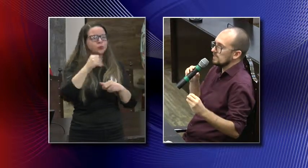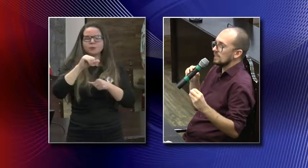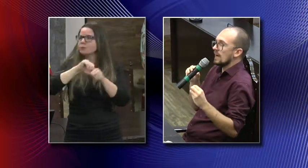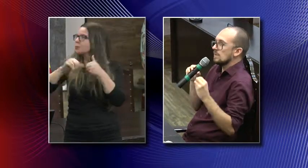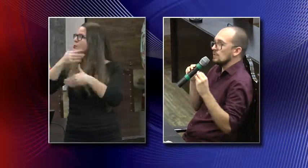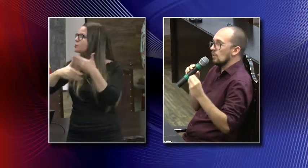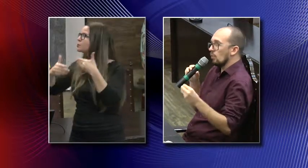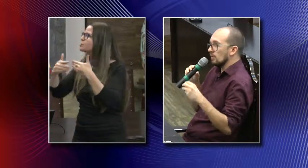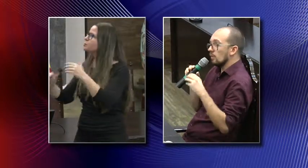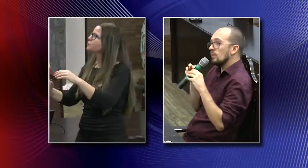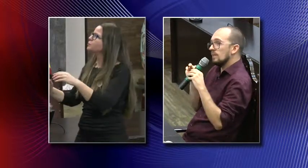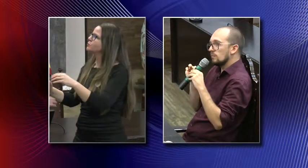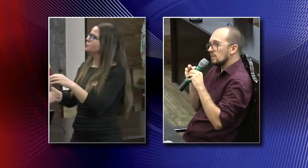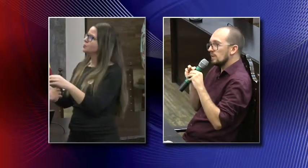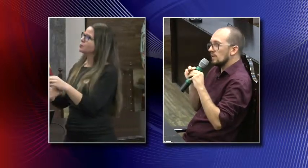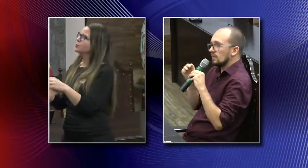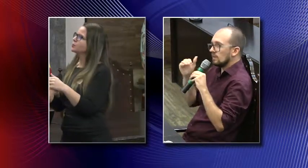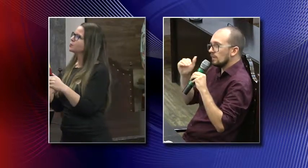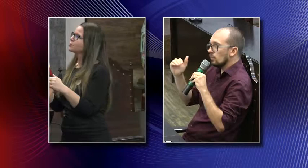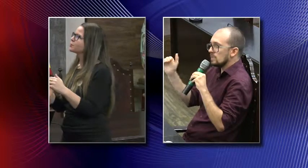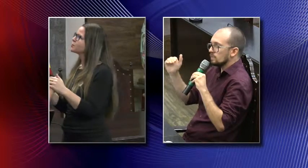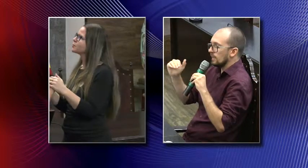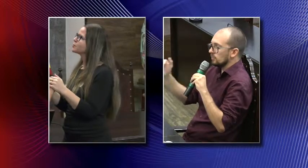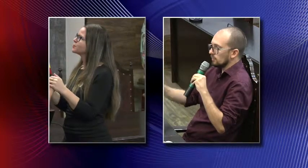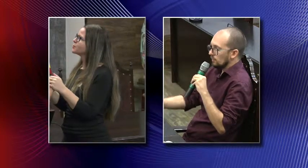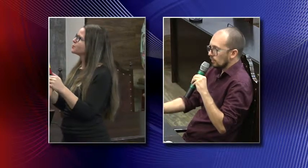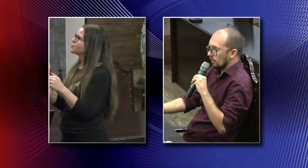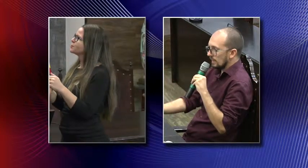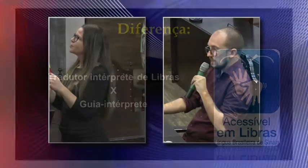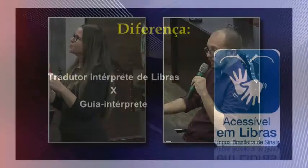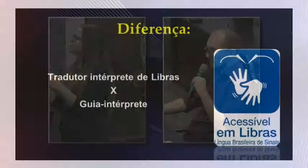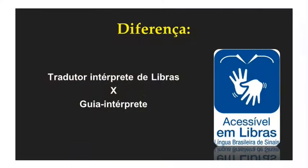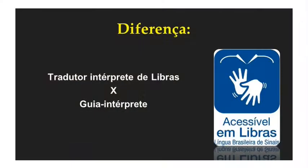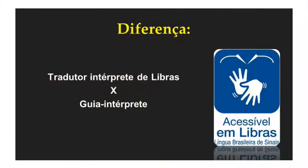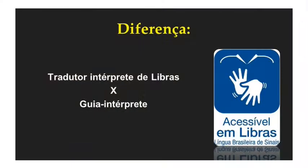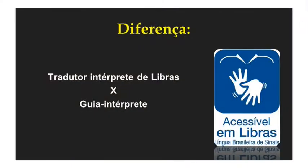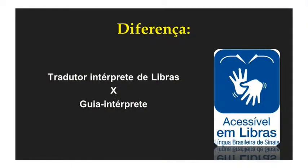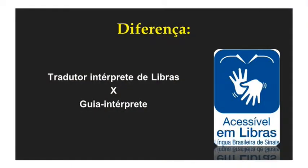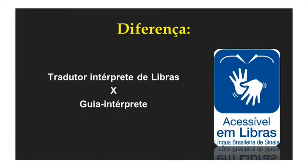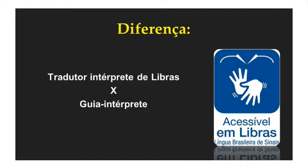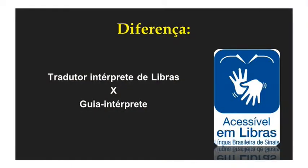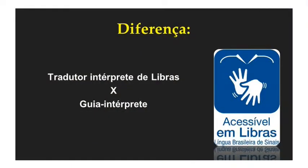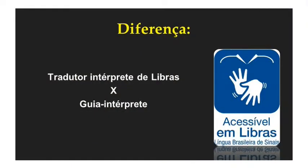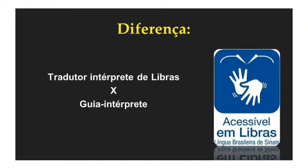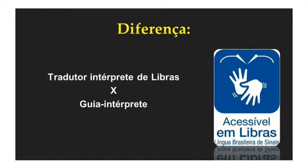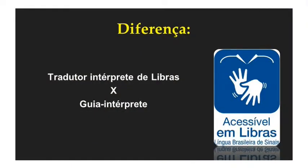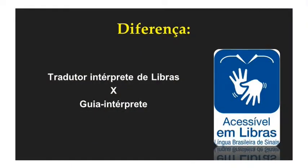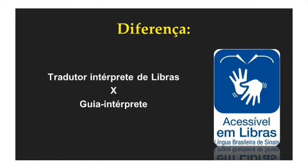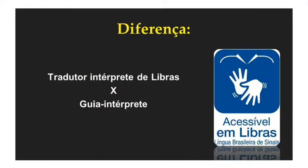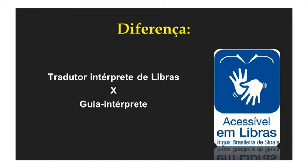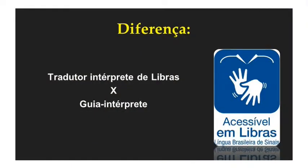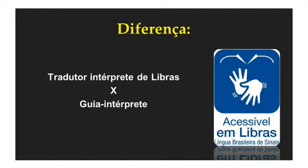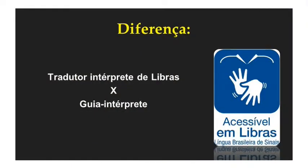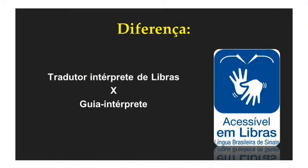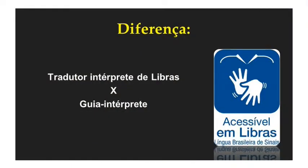uma língua de sinais ou não, e você tem que ter um respeito com relação a isso. O próximo.